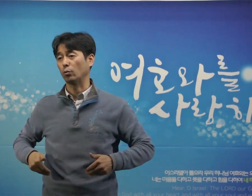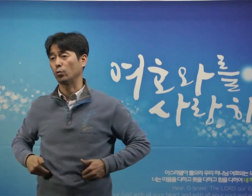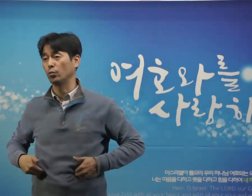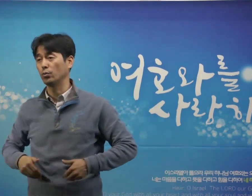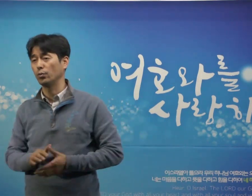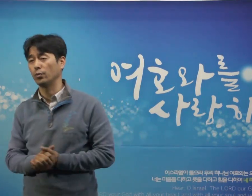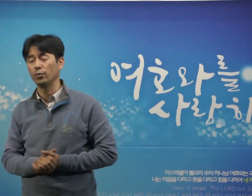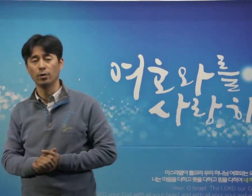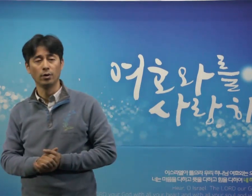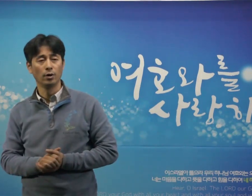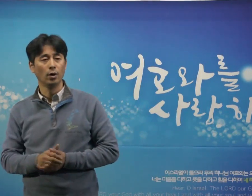우리의 기도가 필요합니다.